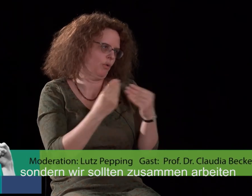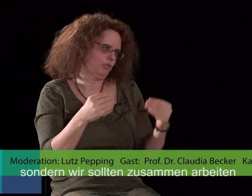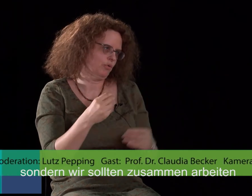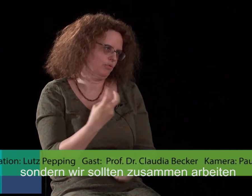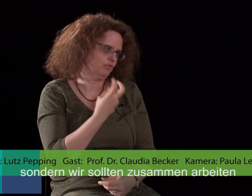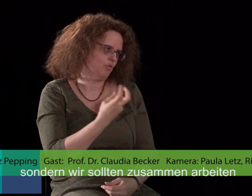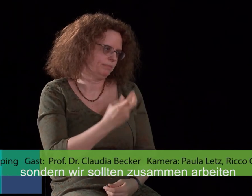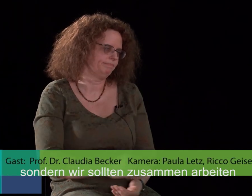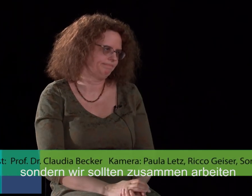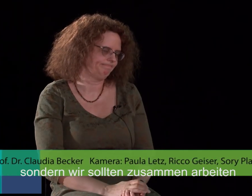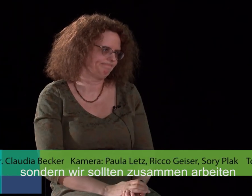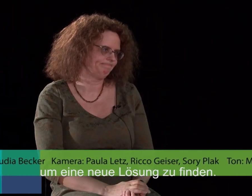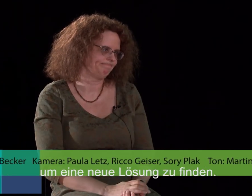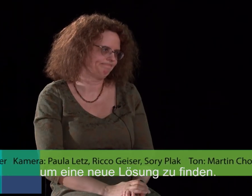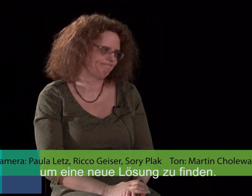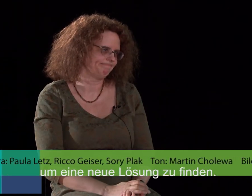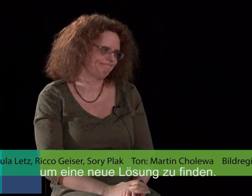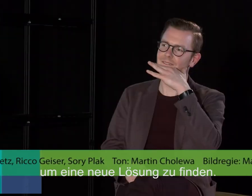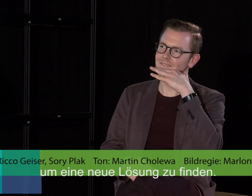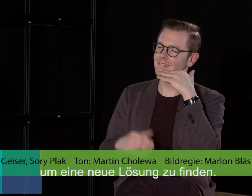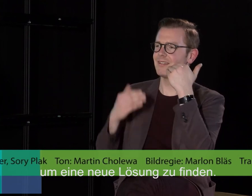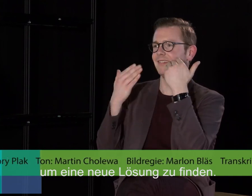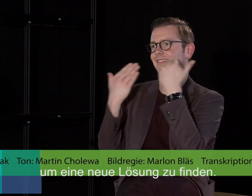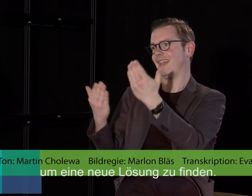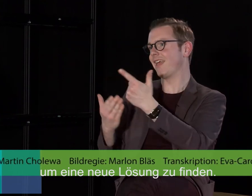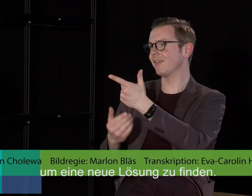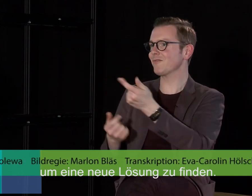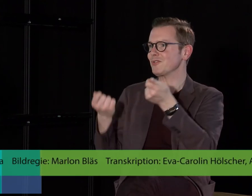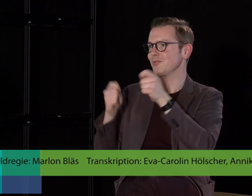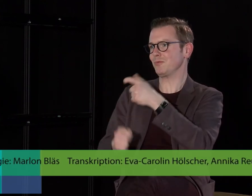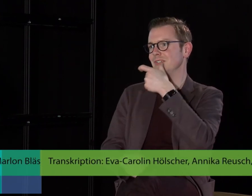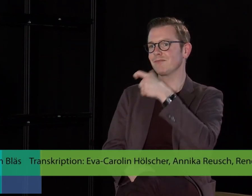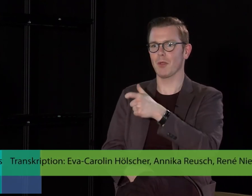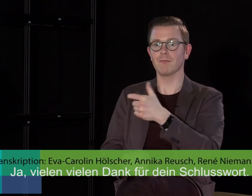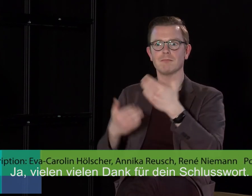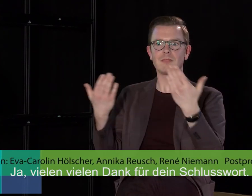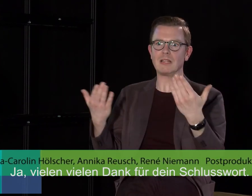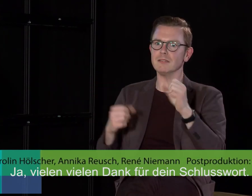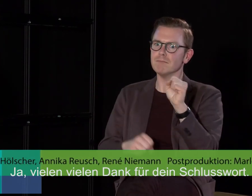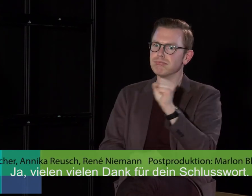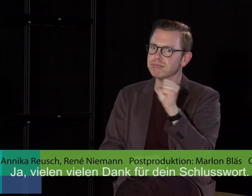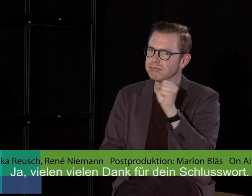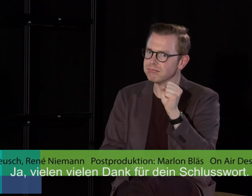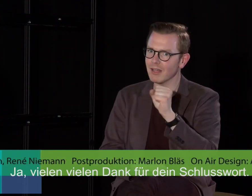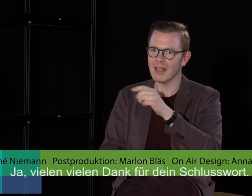zusammenarbeiten, um eine neue Lösung zu finden. Ja, vielen, vielen Dank für dein Schlusswort.